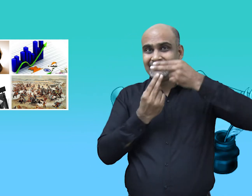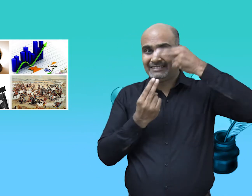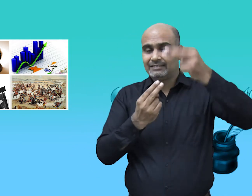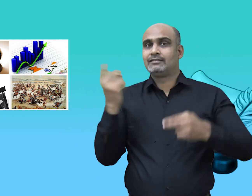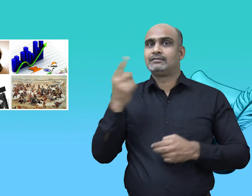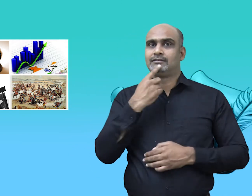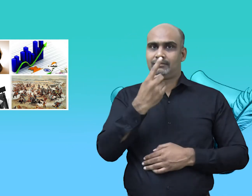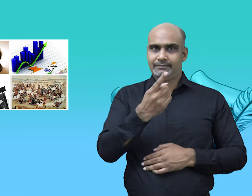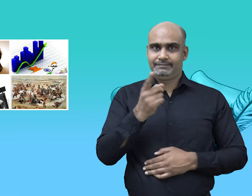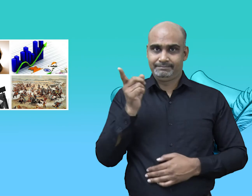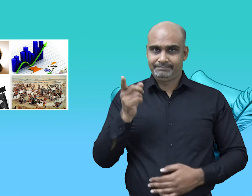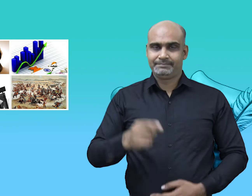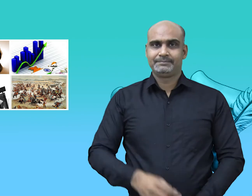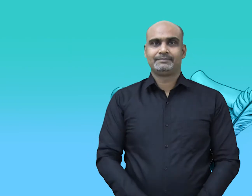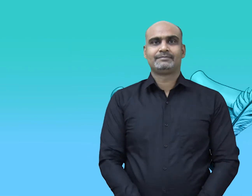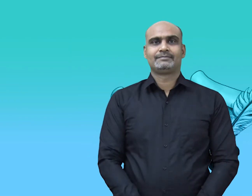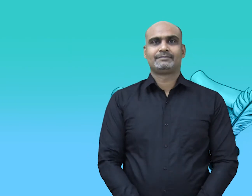वर्णन कवि ने इस कविता में किया है।